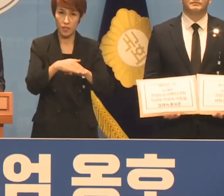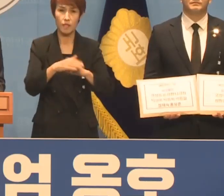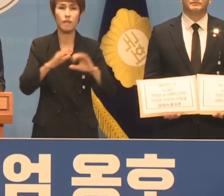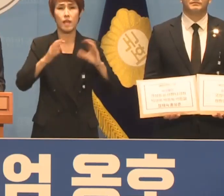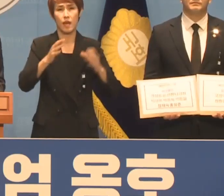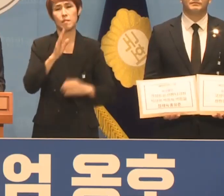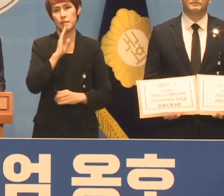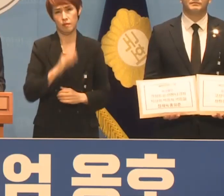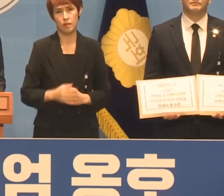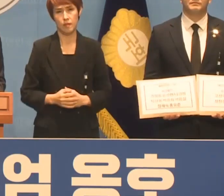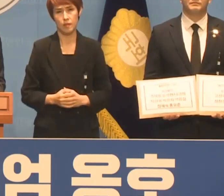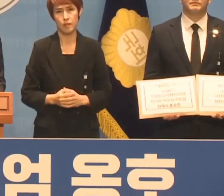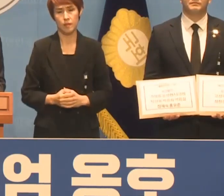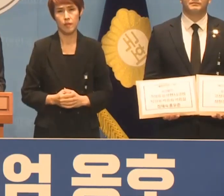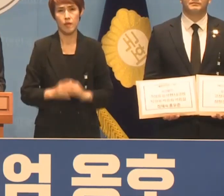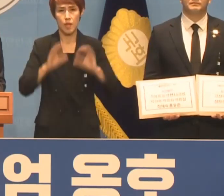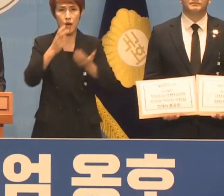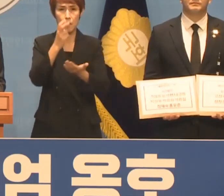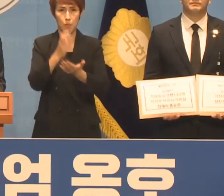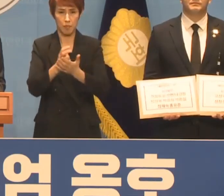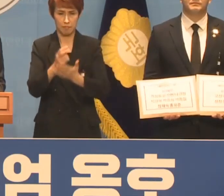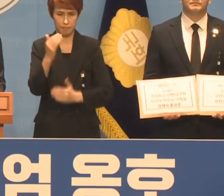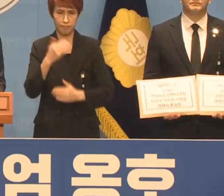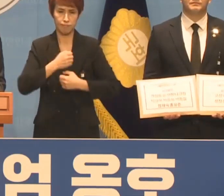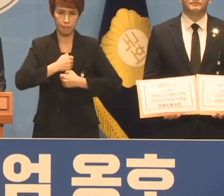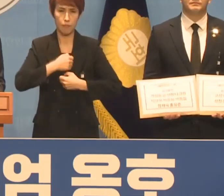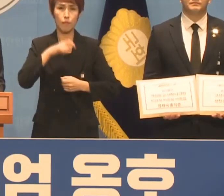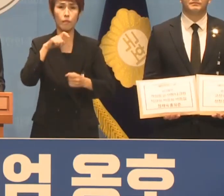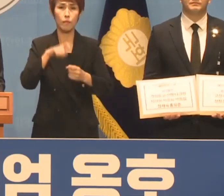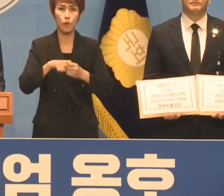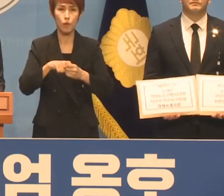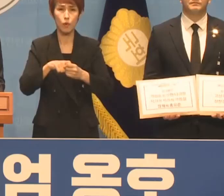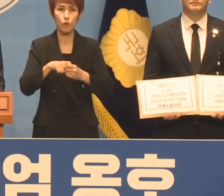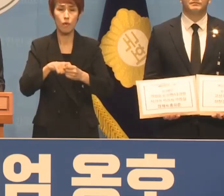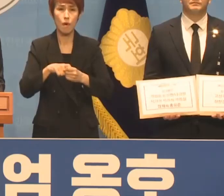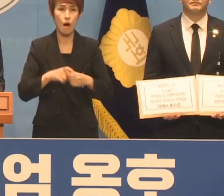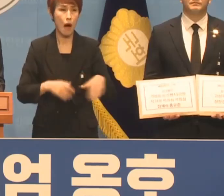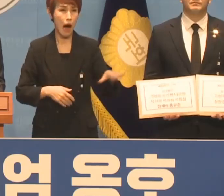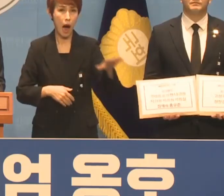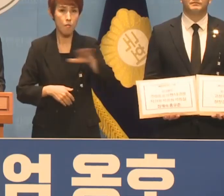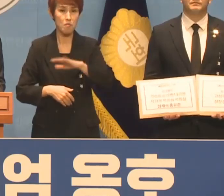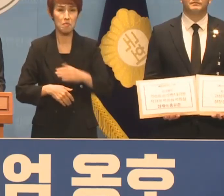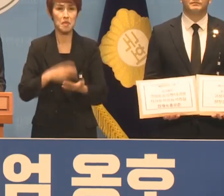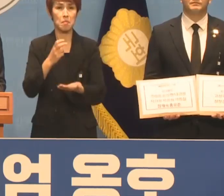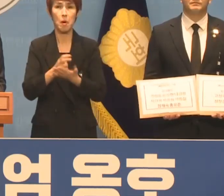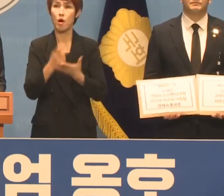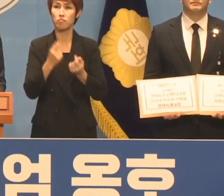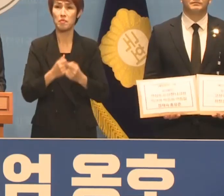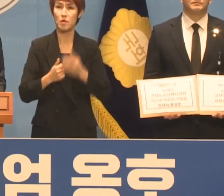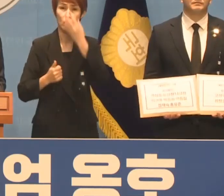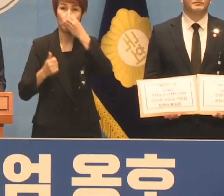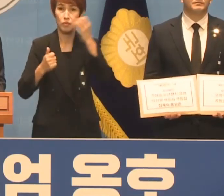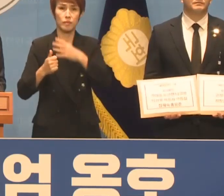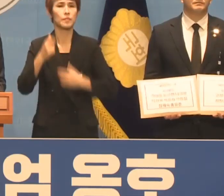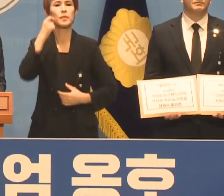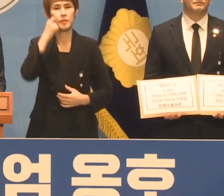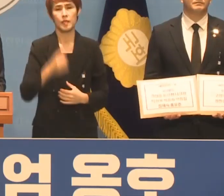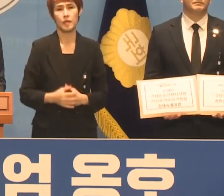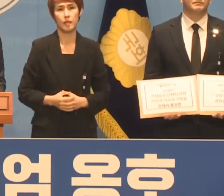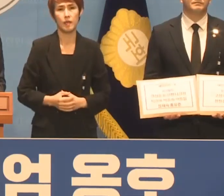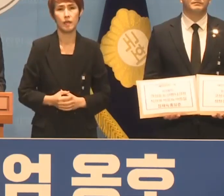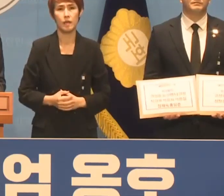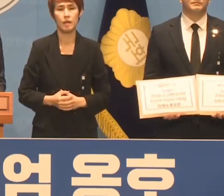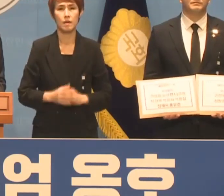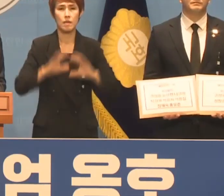법치주의 국가로서 헌법 질서를 지키기 위해 그 누구도 법 위에 설 수 없습니다. 내란